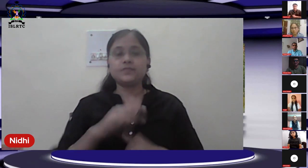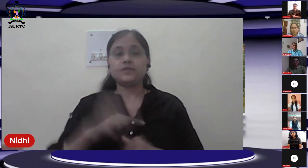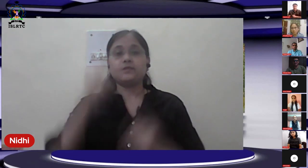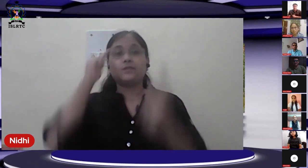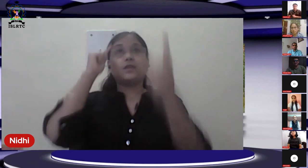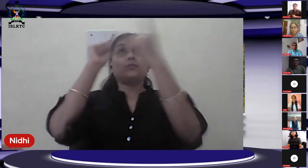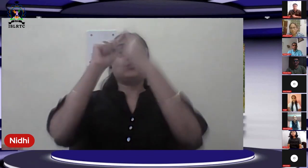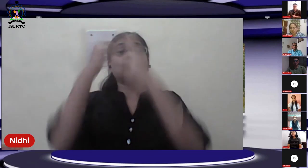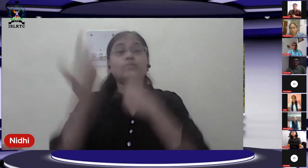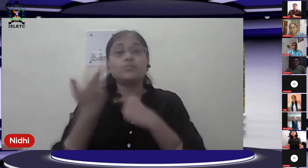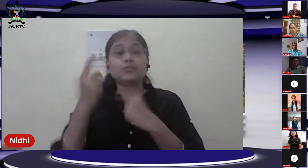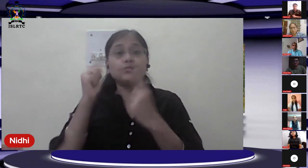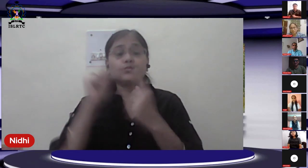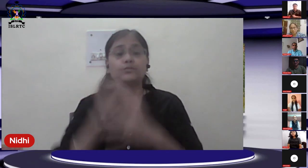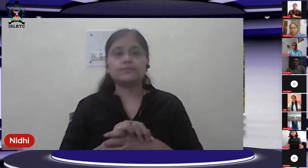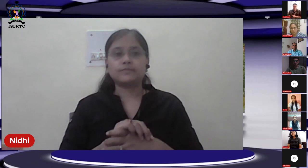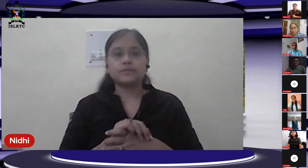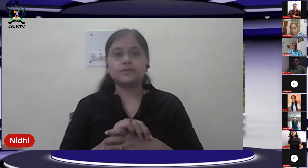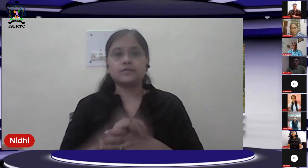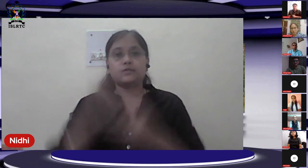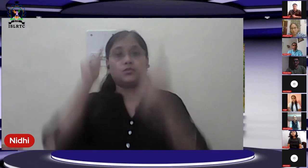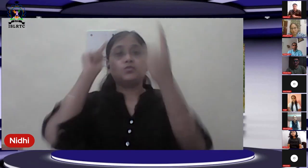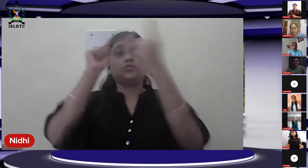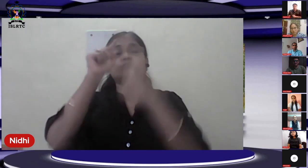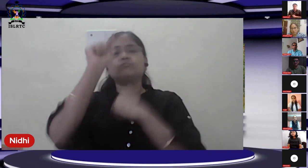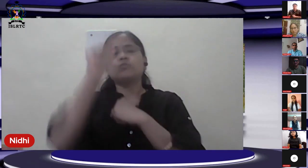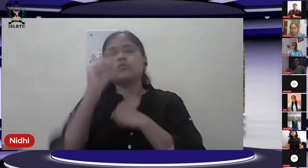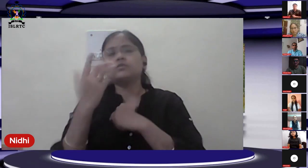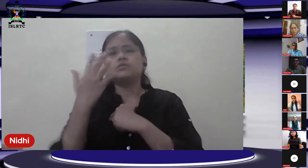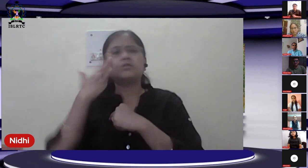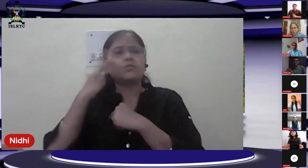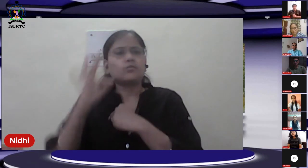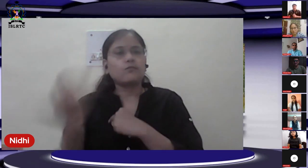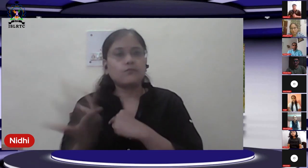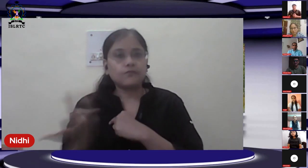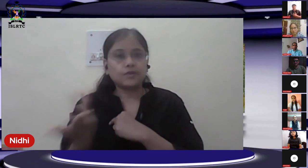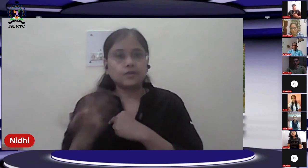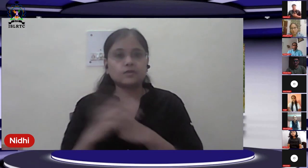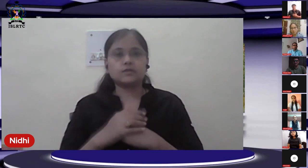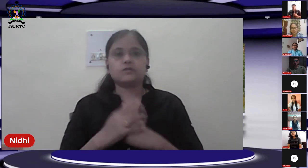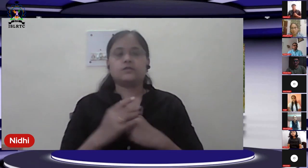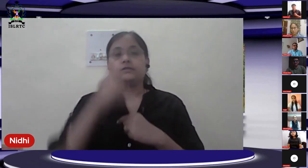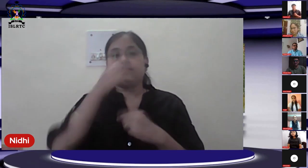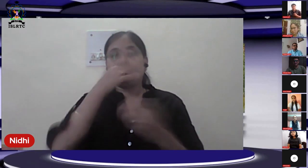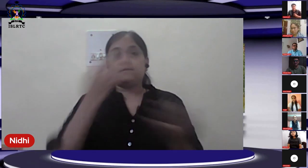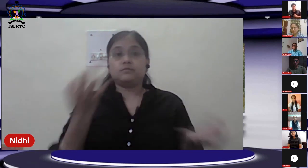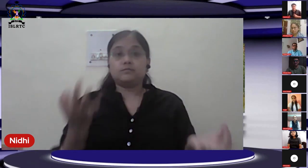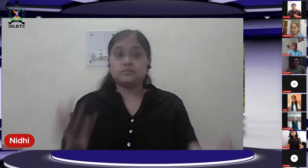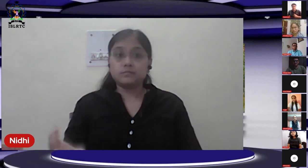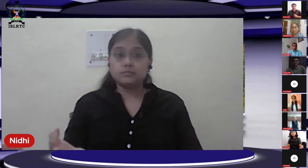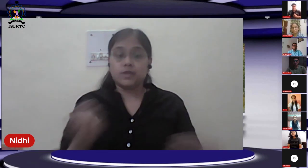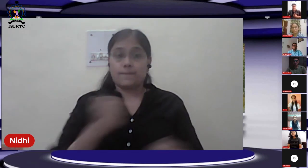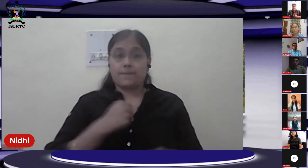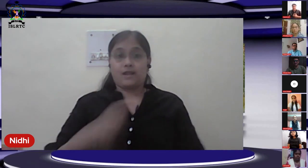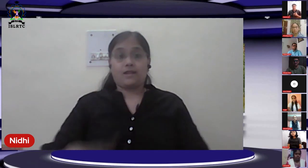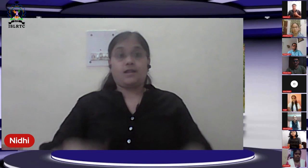योगा क्यों जरूरी है हमारे लिए, तो योगा तो हमारे लिए न सिर्फ हमारे अच्छे जीवन के लिए जरूरी है, बल्कि हमारी